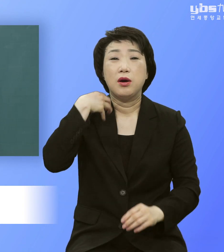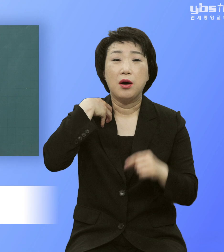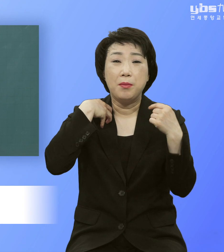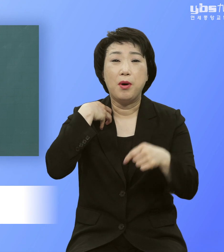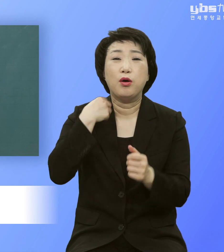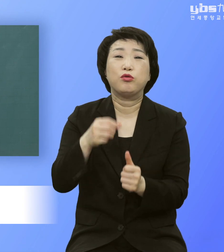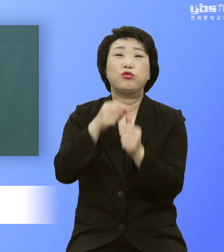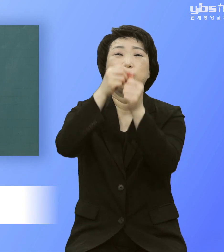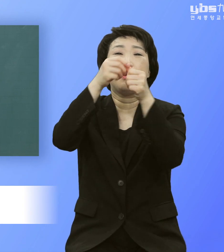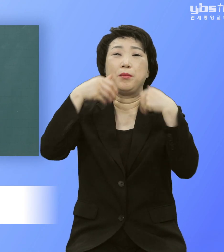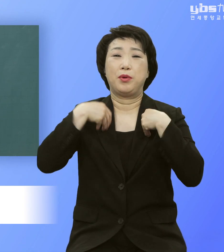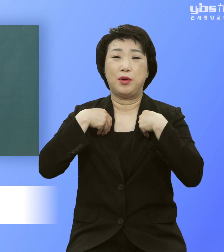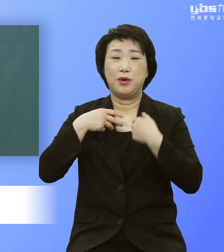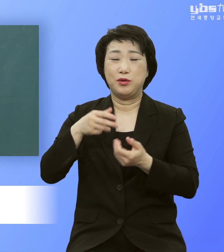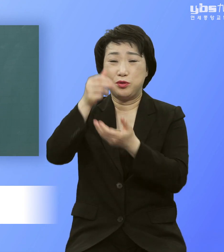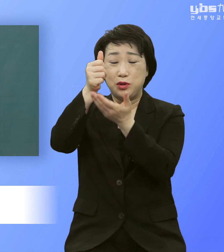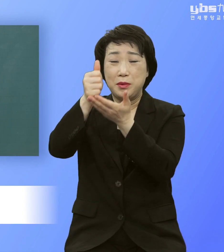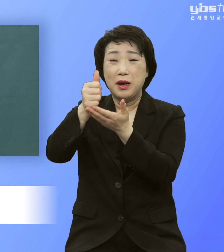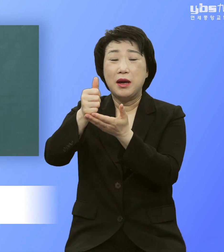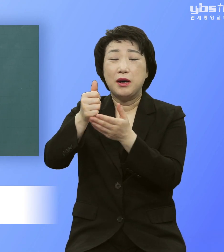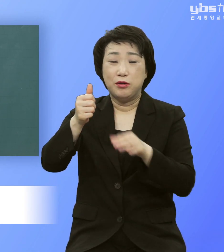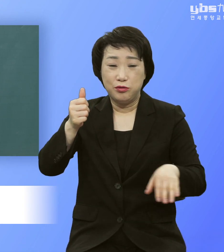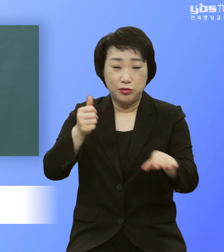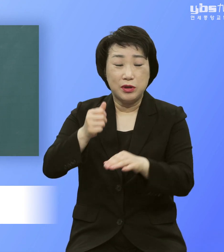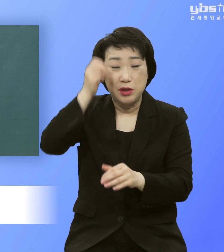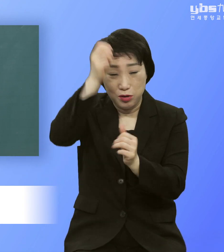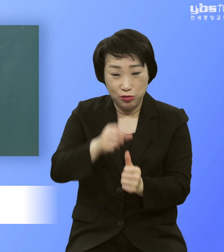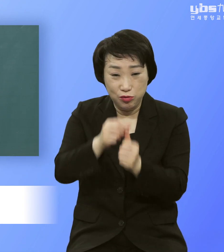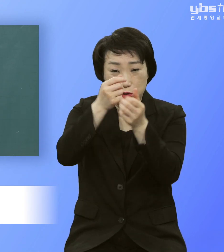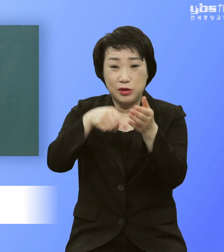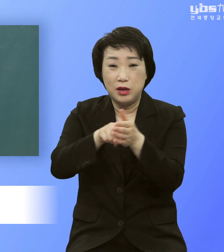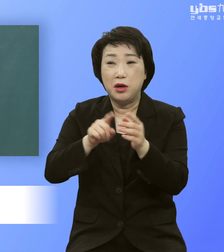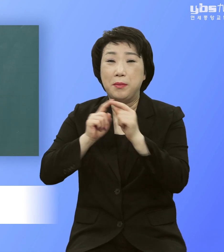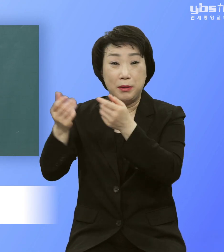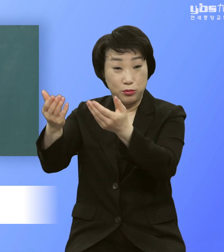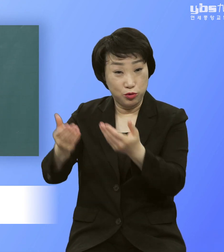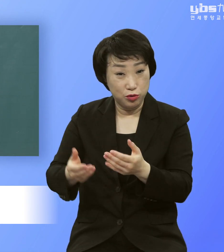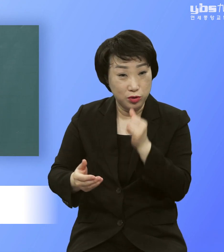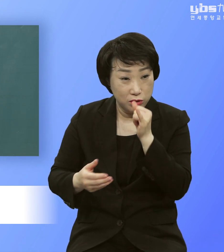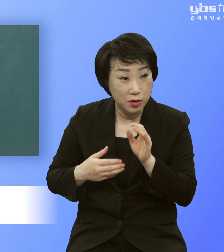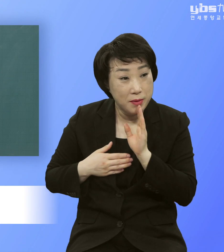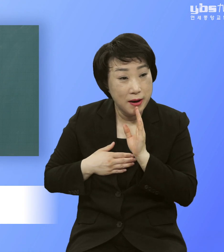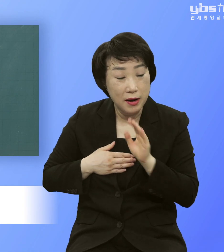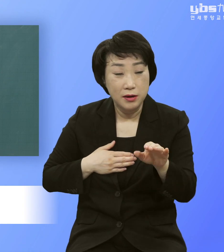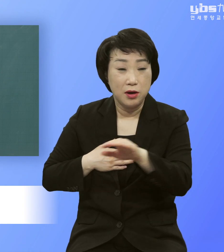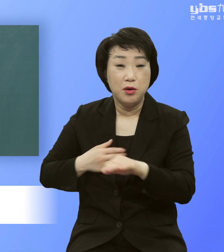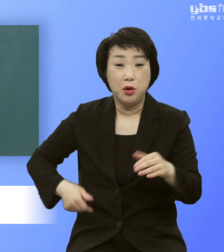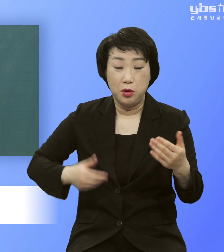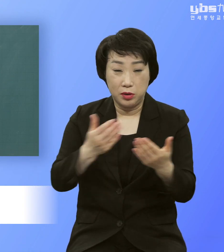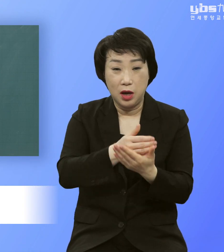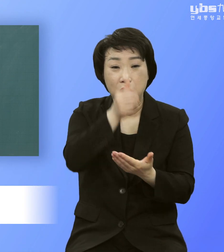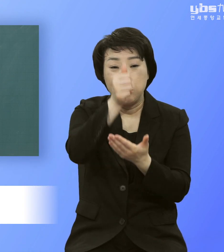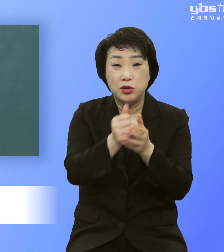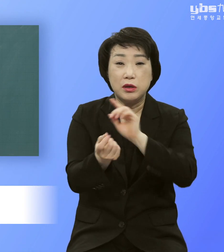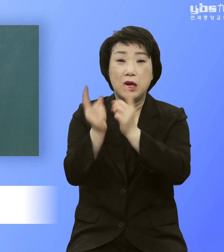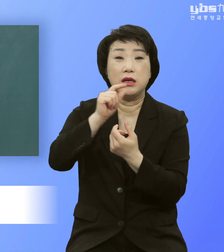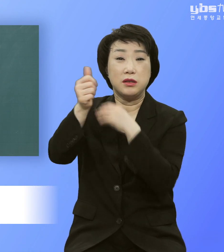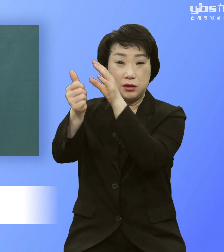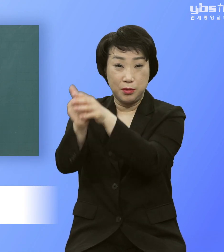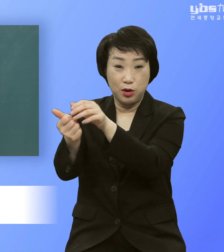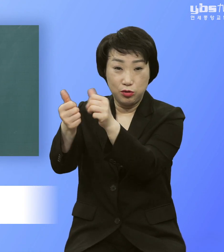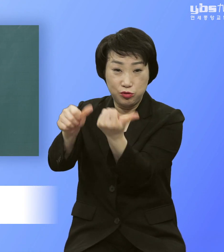역할입니다. 주님이 살리는 일을 위해서 말씀 전하시고 회개시키고 죄를 짊어지고